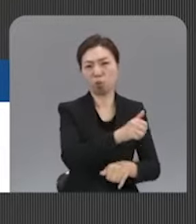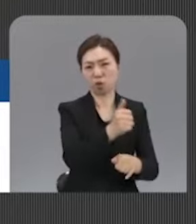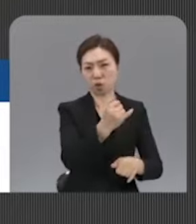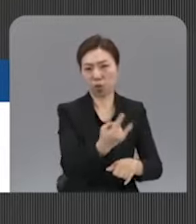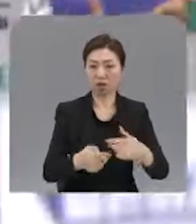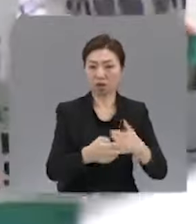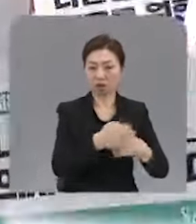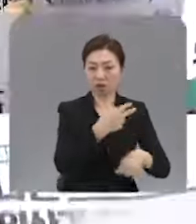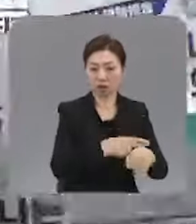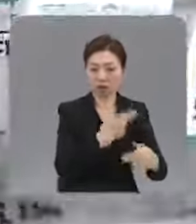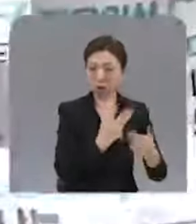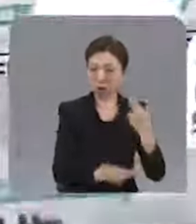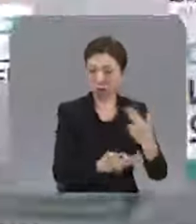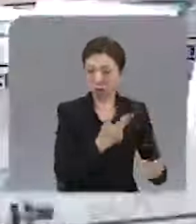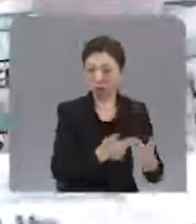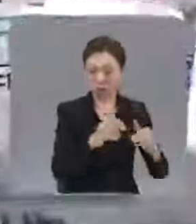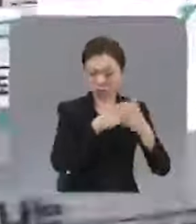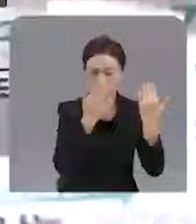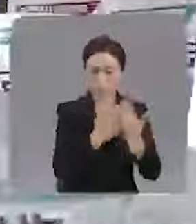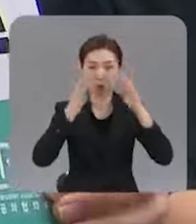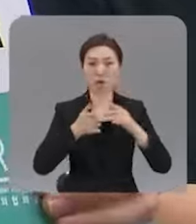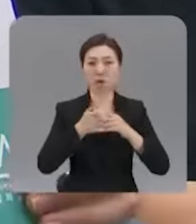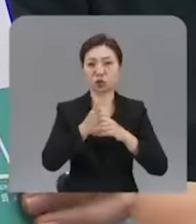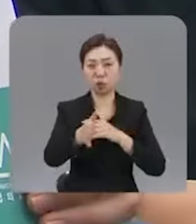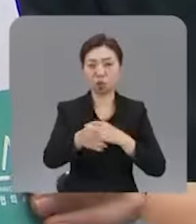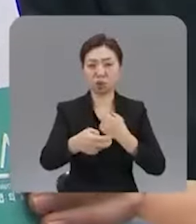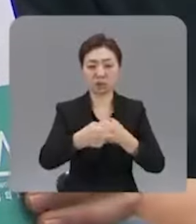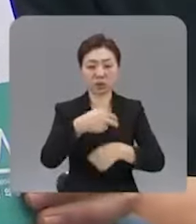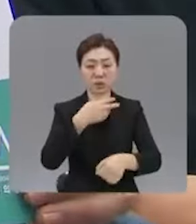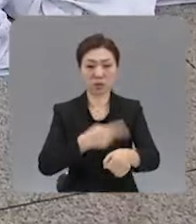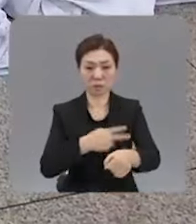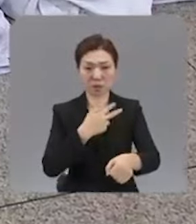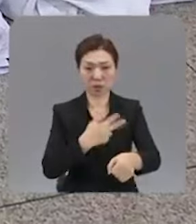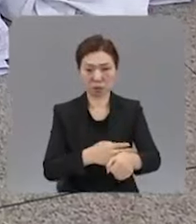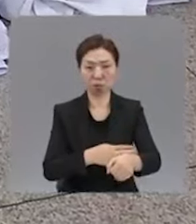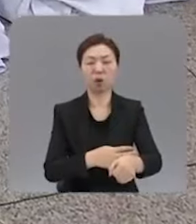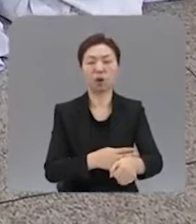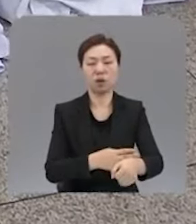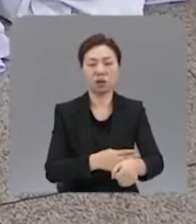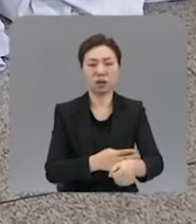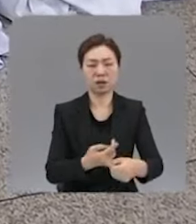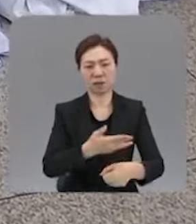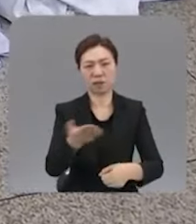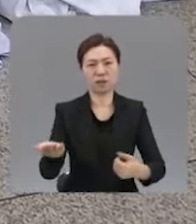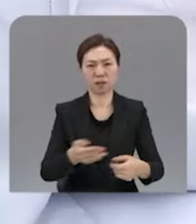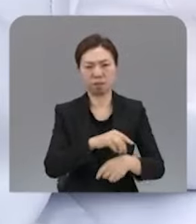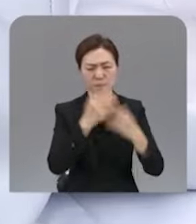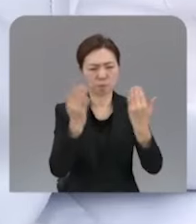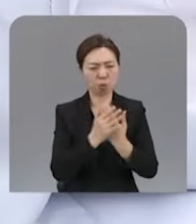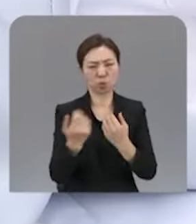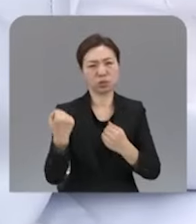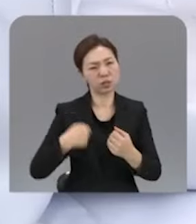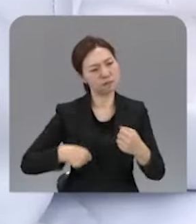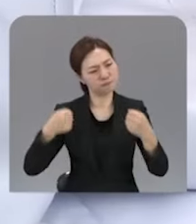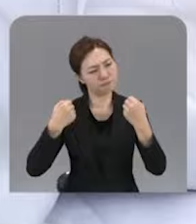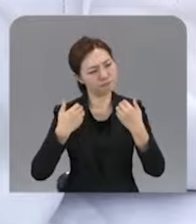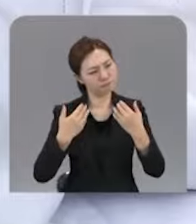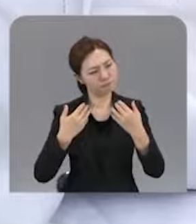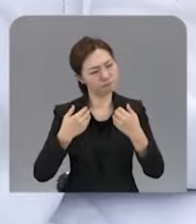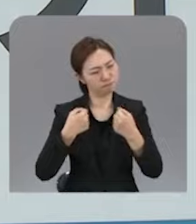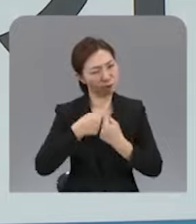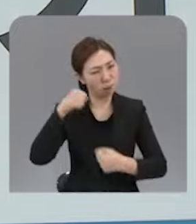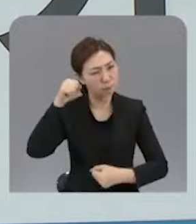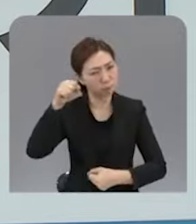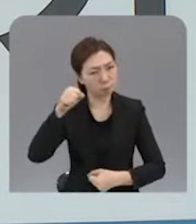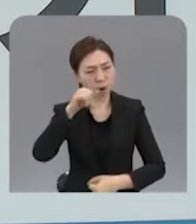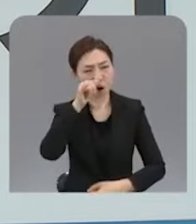kuota Fakultas Kedokteran secara sepihak. Asosiasi Dokter Magang Korea Selatan juga menyatakan berpotensi besar untuk melakukan aksi mogok